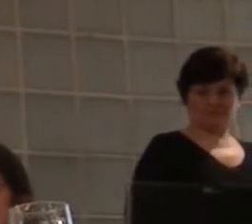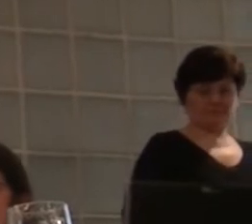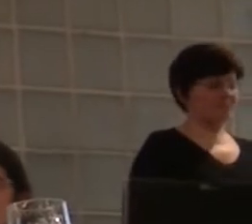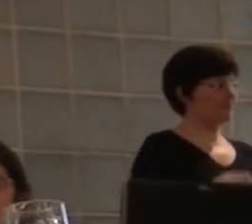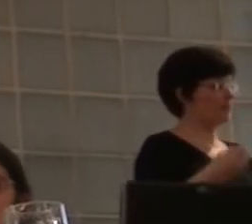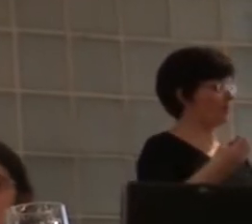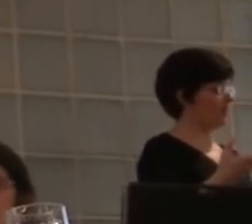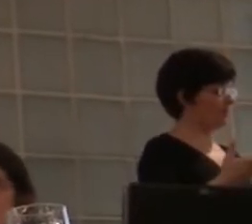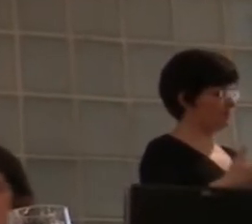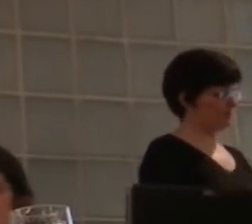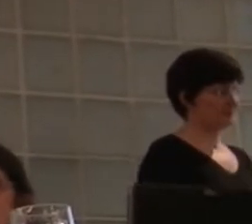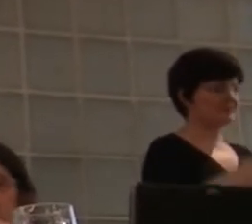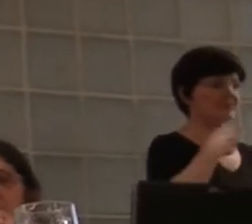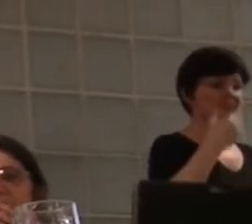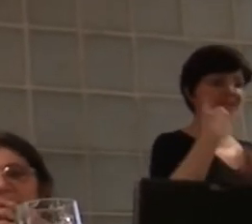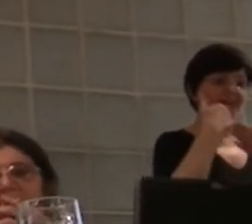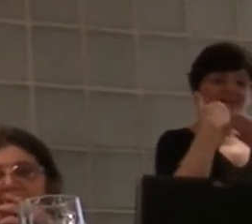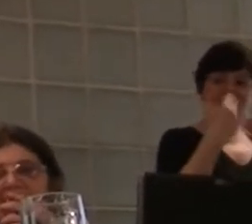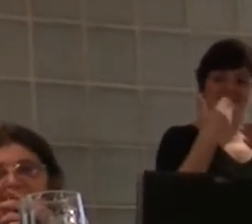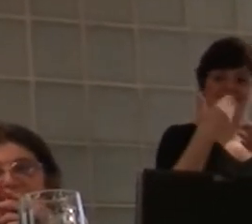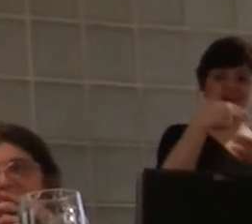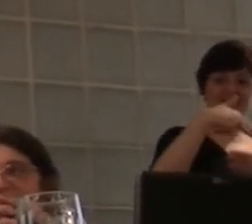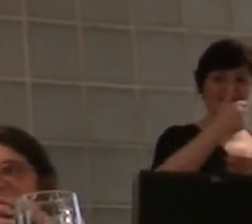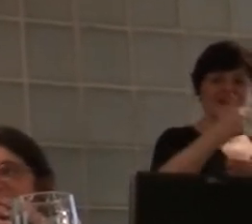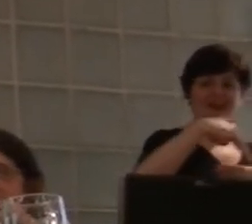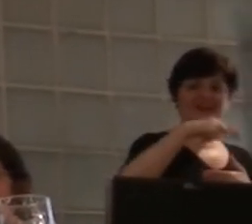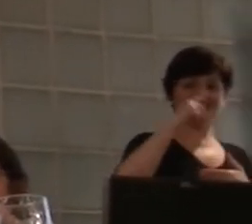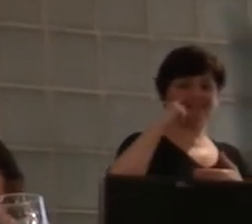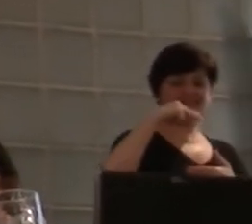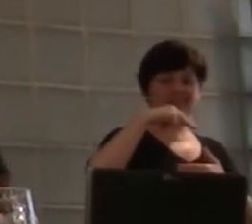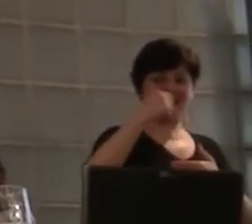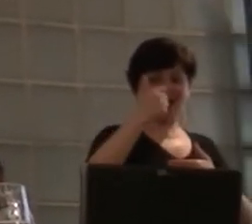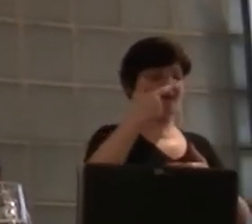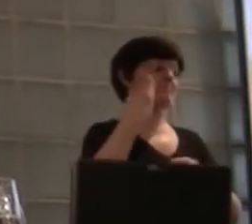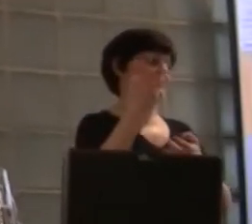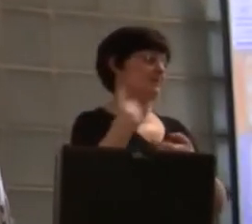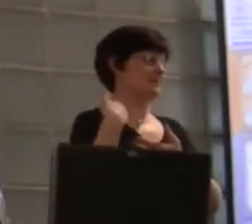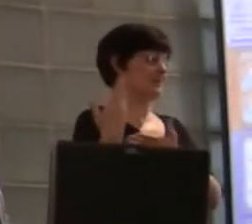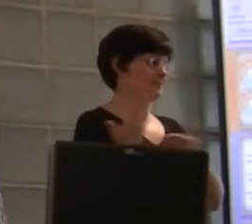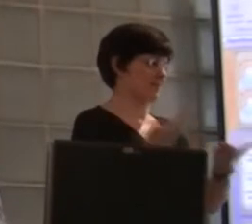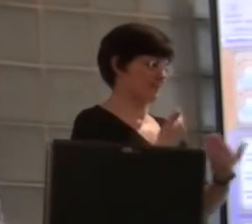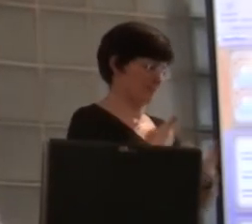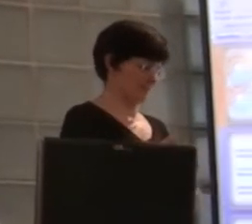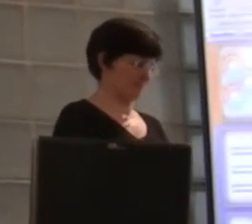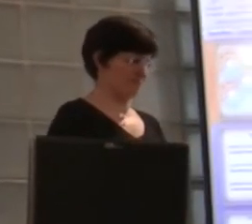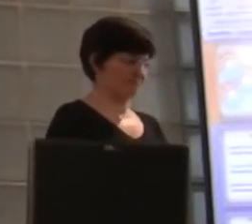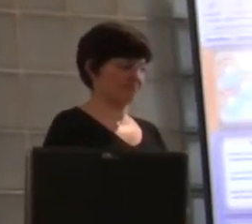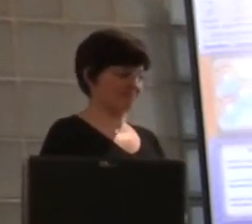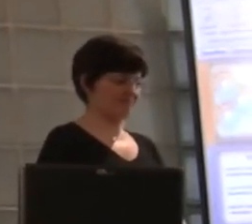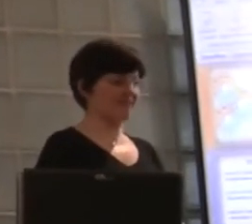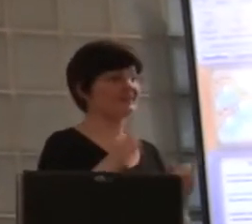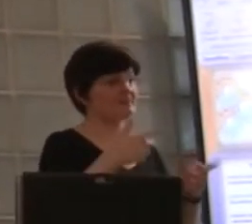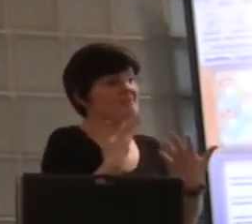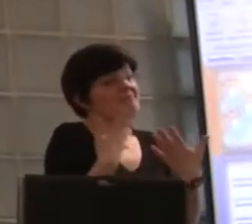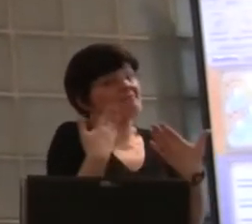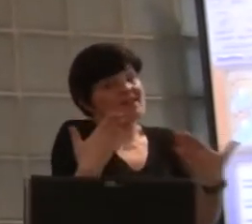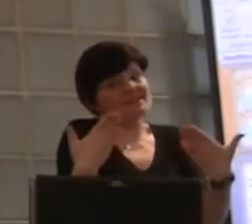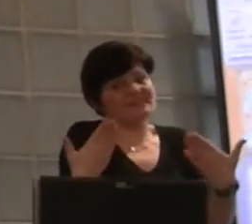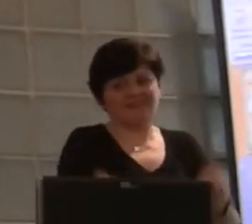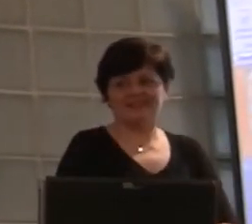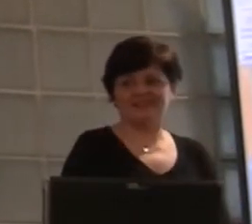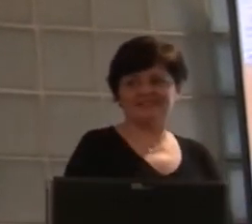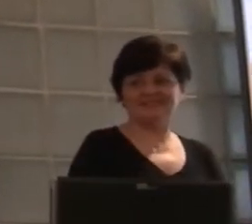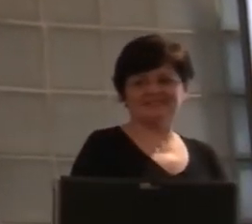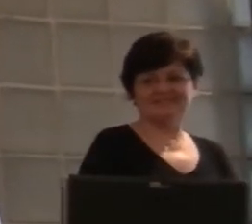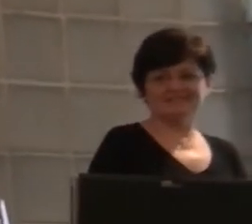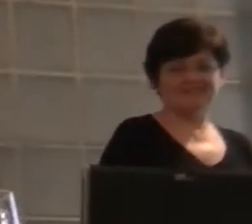Bueno, quiero agradecer a Nanina por haberme invitado, además de felicitarla